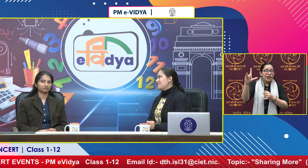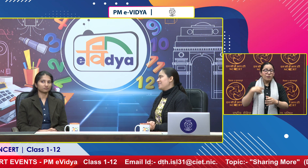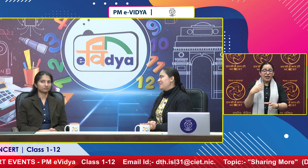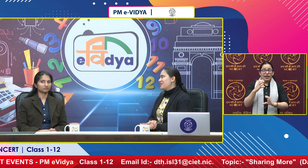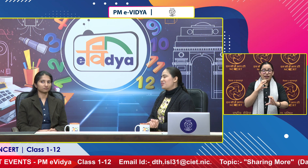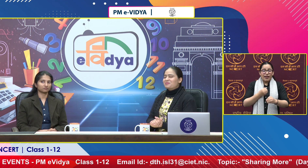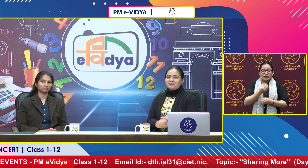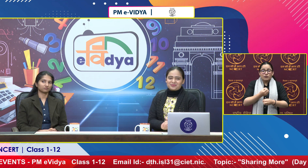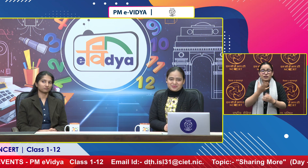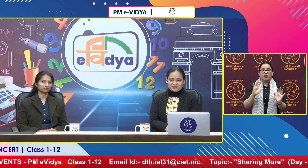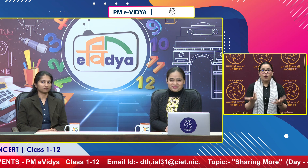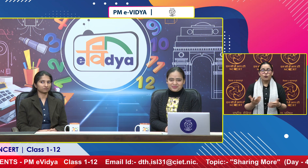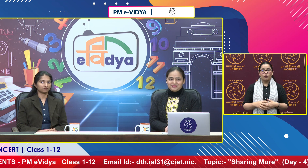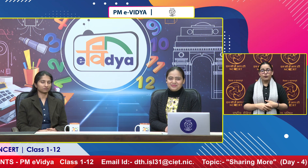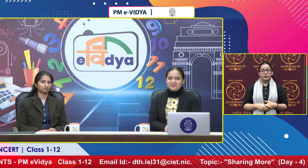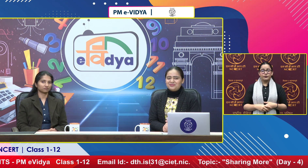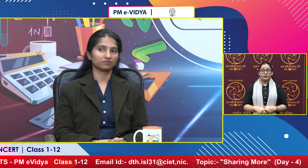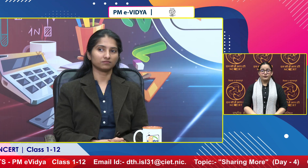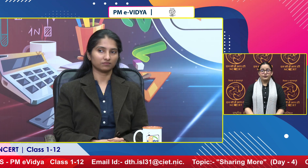से की जा सकती है?